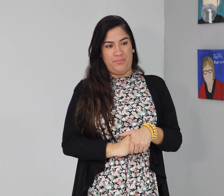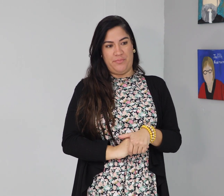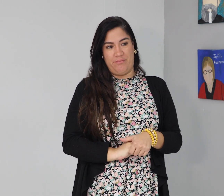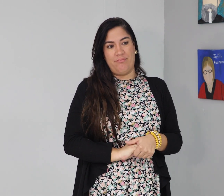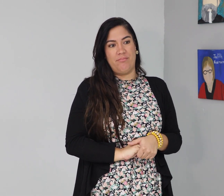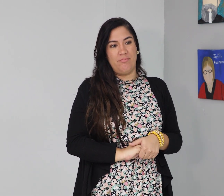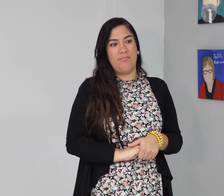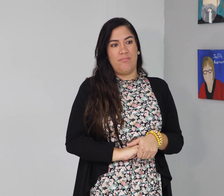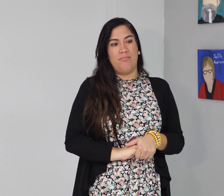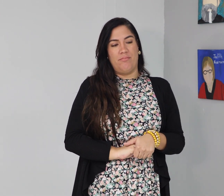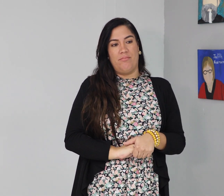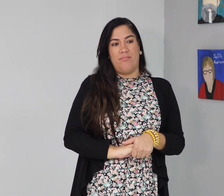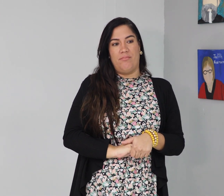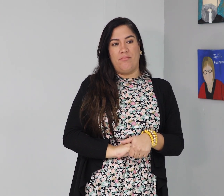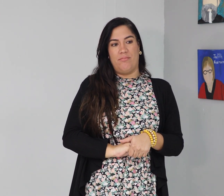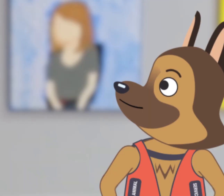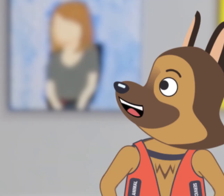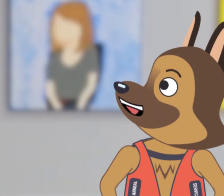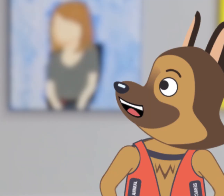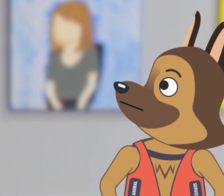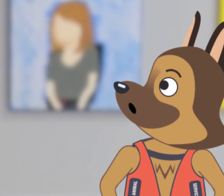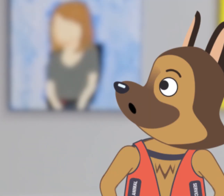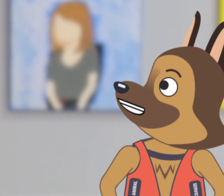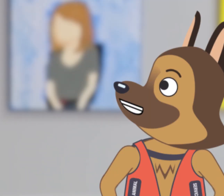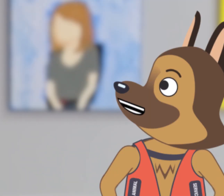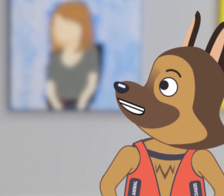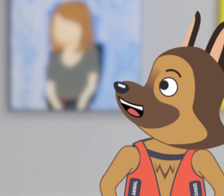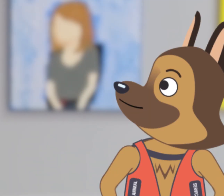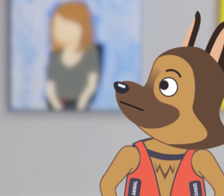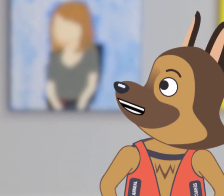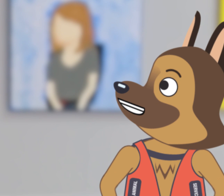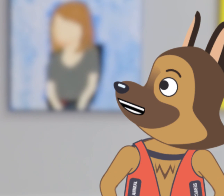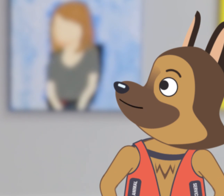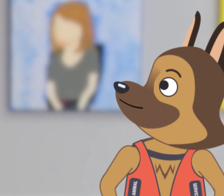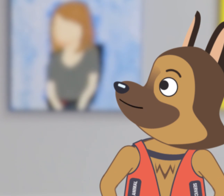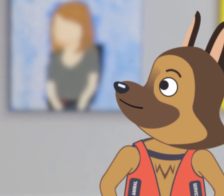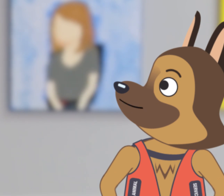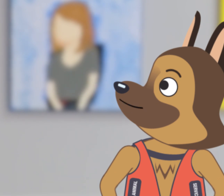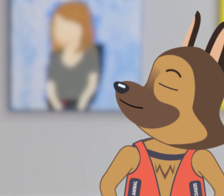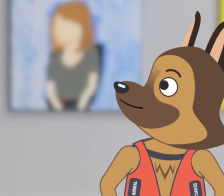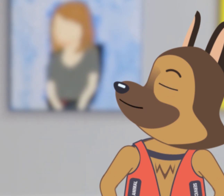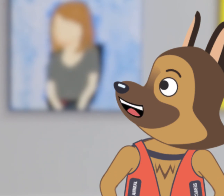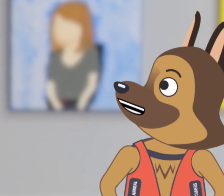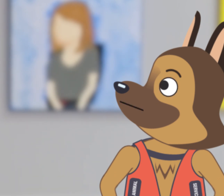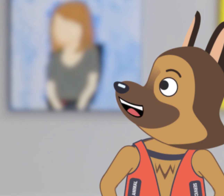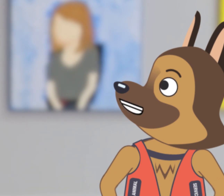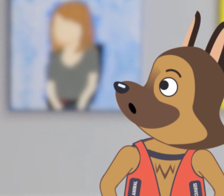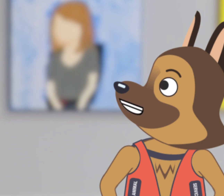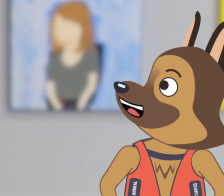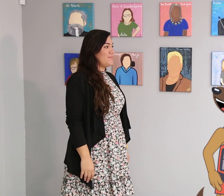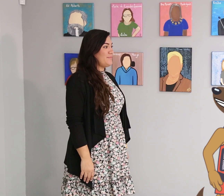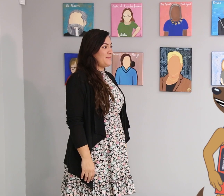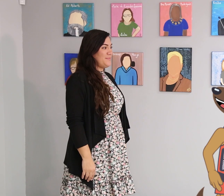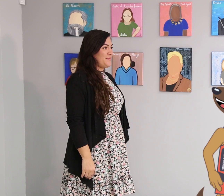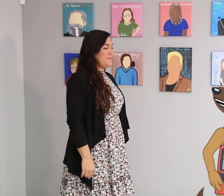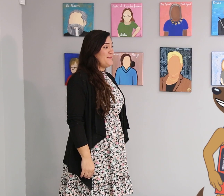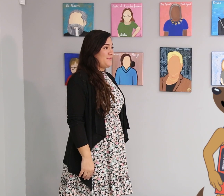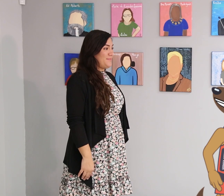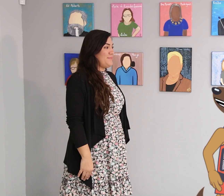ellos necesiten, yo les apoyo. Eso es muy interesante, Ginette. También sé que ayudas a enseñar el lenguaje de